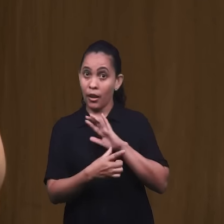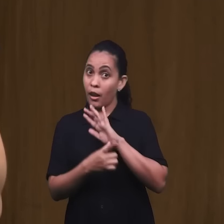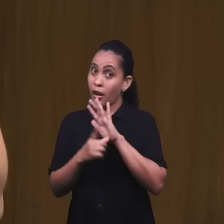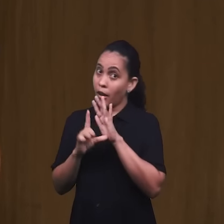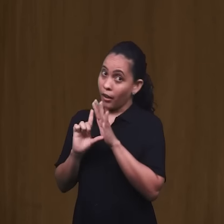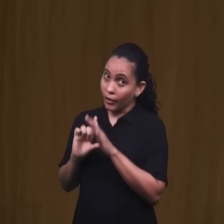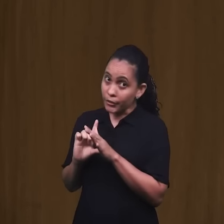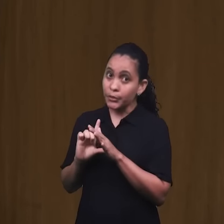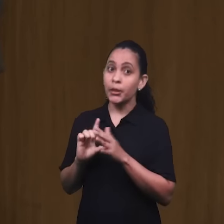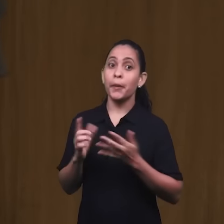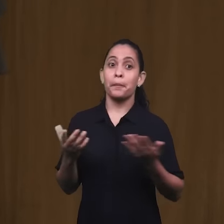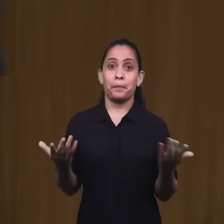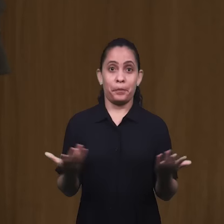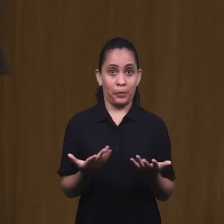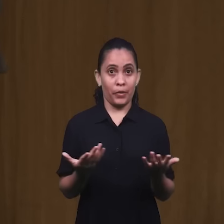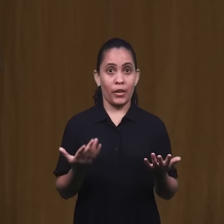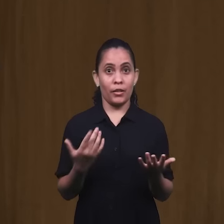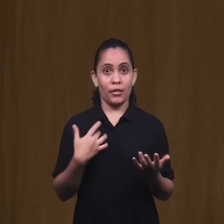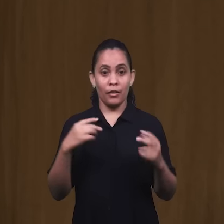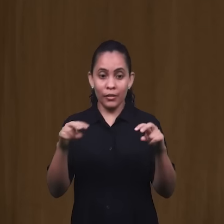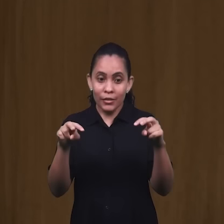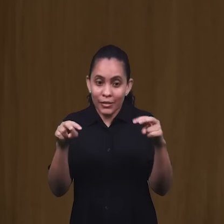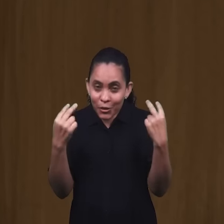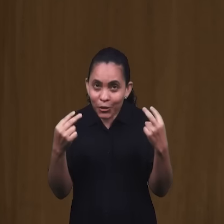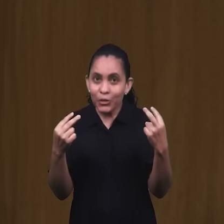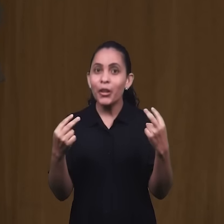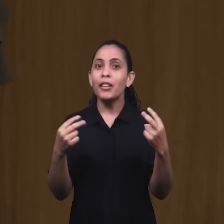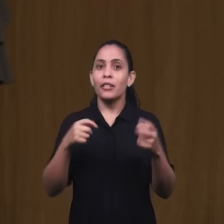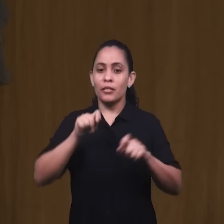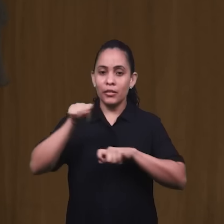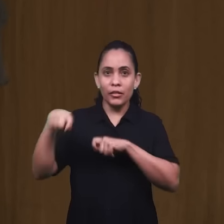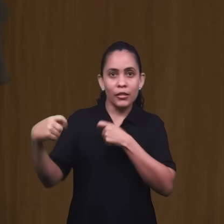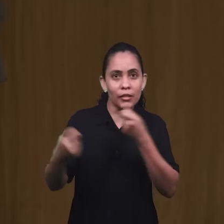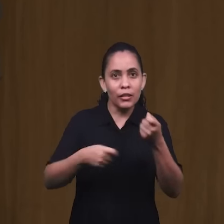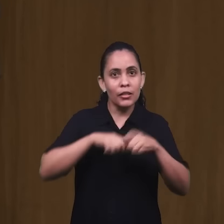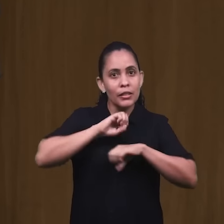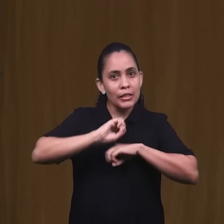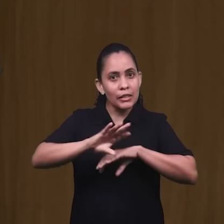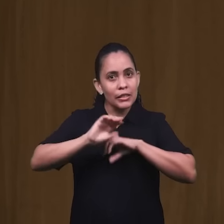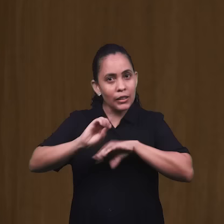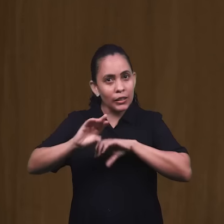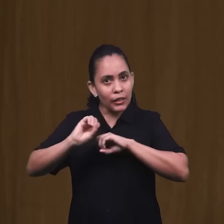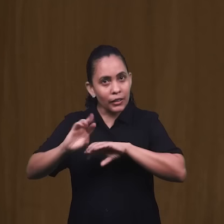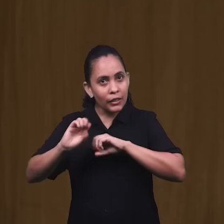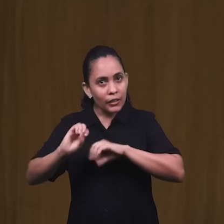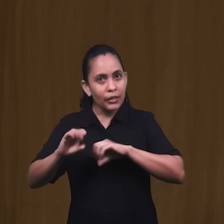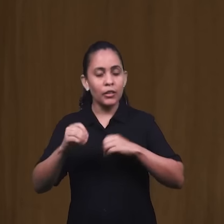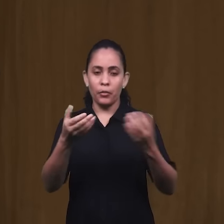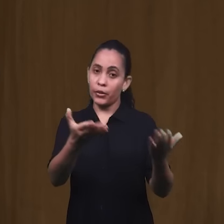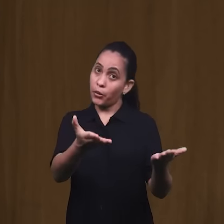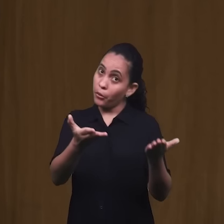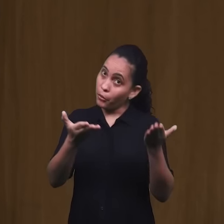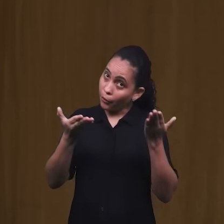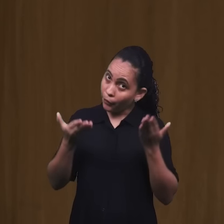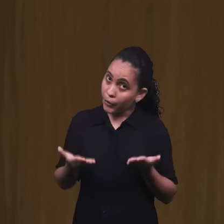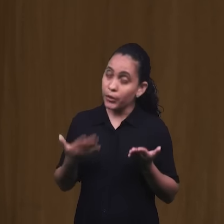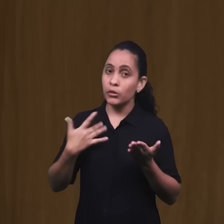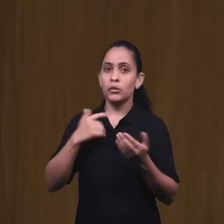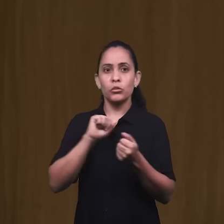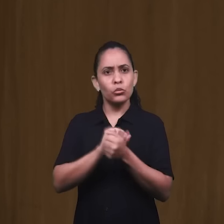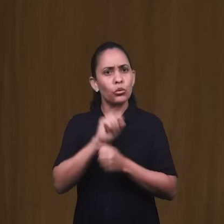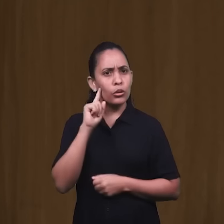de tudo, começar a assistir aqui com a gente, vai aprendendo os sinais que a gente vai ensinando, né, aos poucos, para fazer um convite, para estar ali com